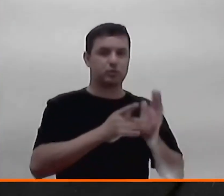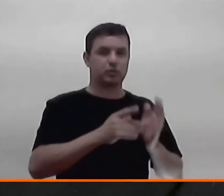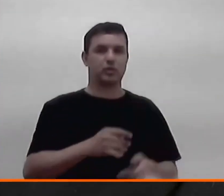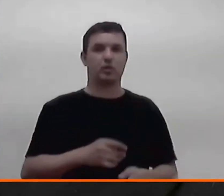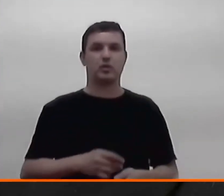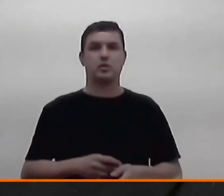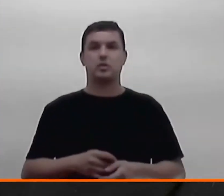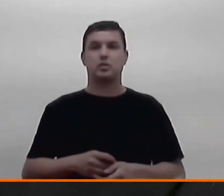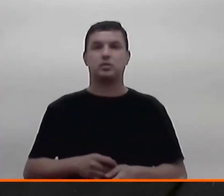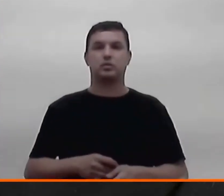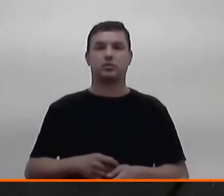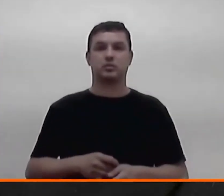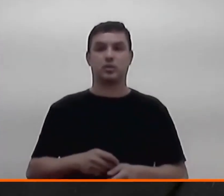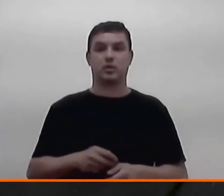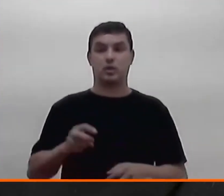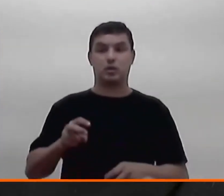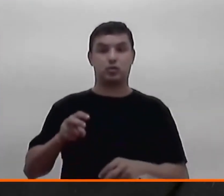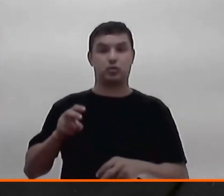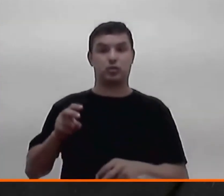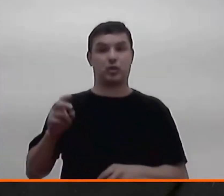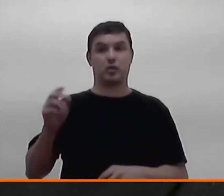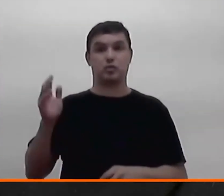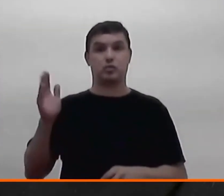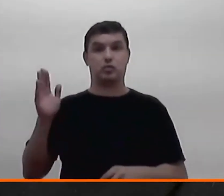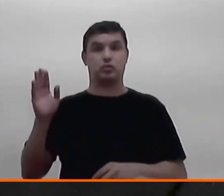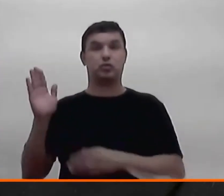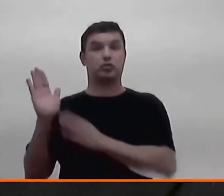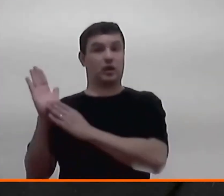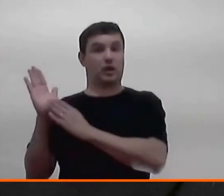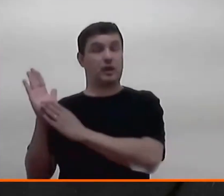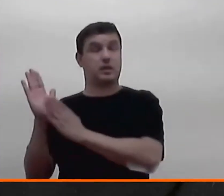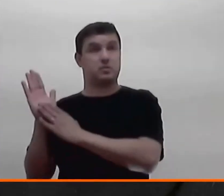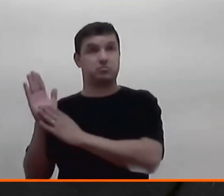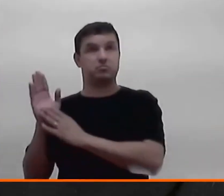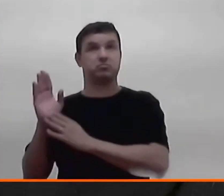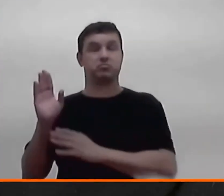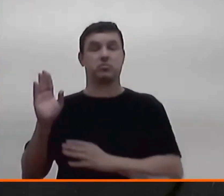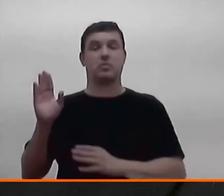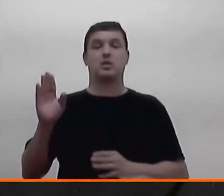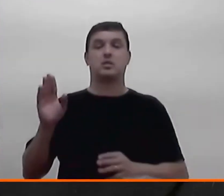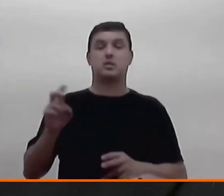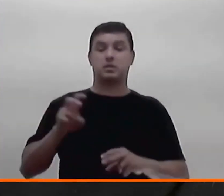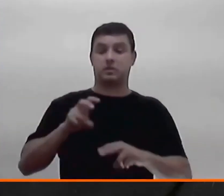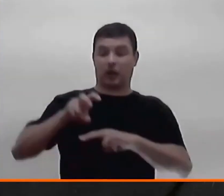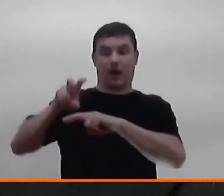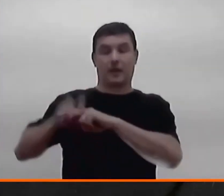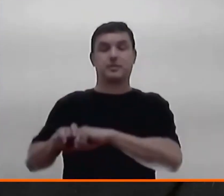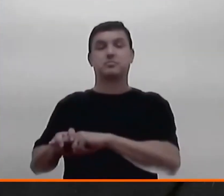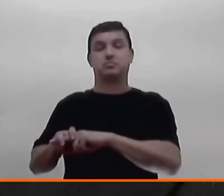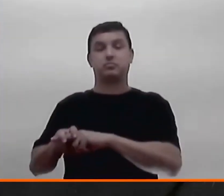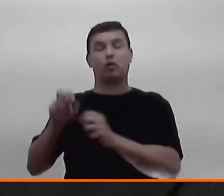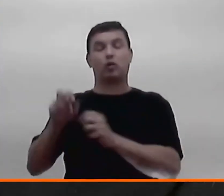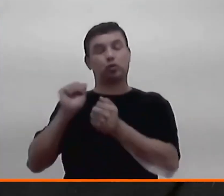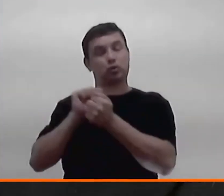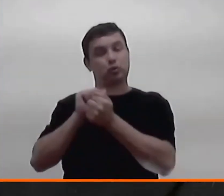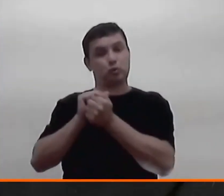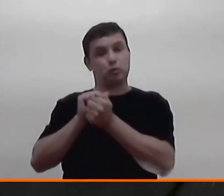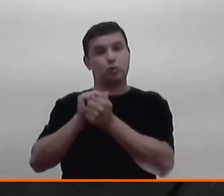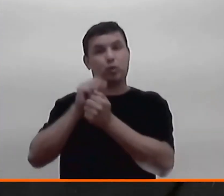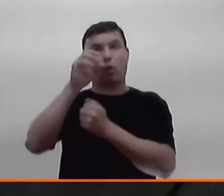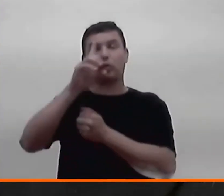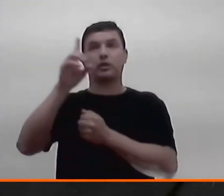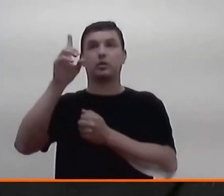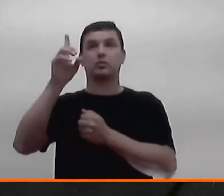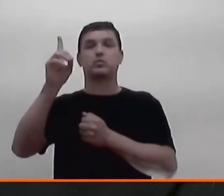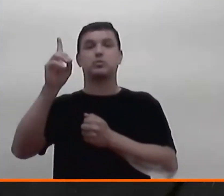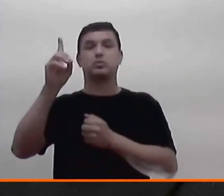à minha direita. O pai disse para o filho: assenta-te à minha direita, até que eu ponha os